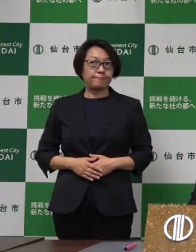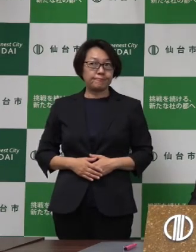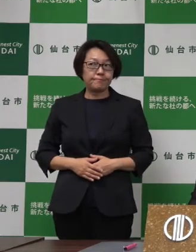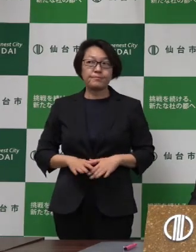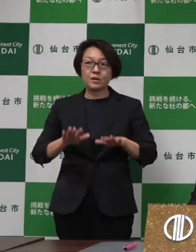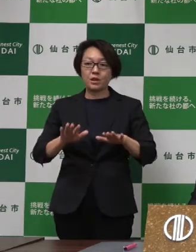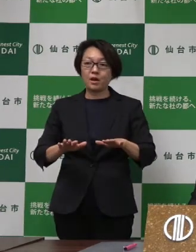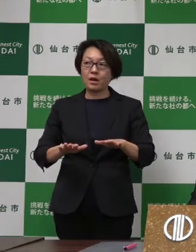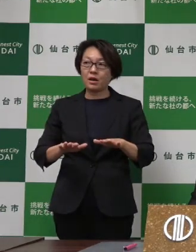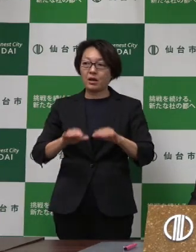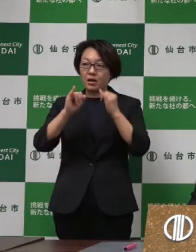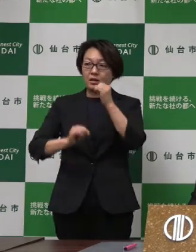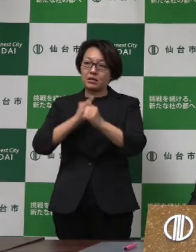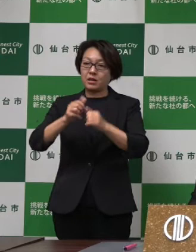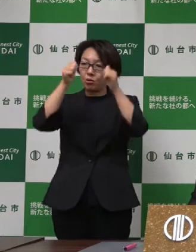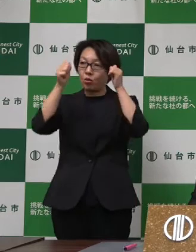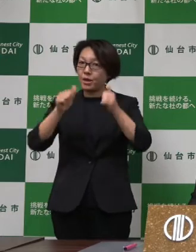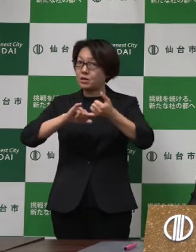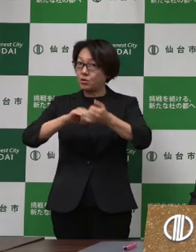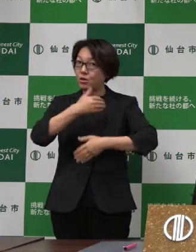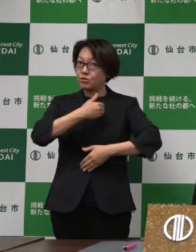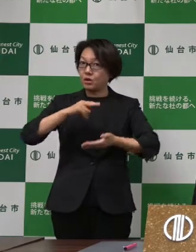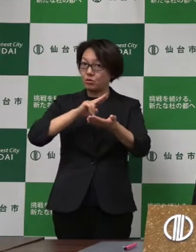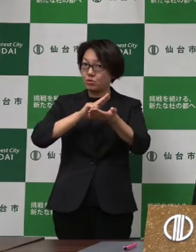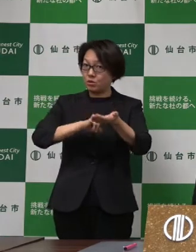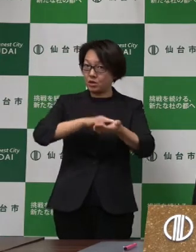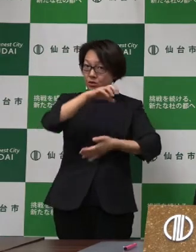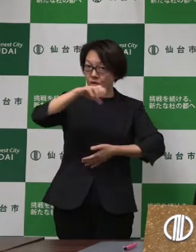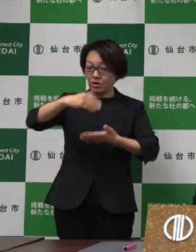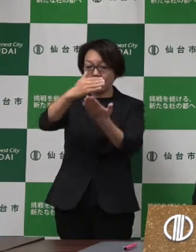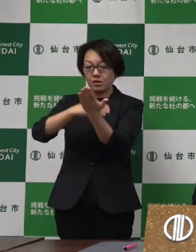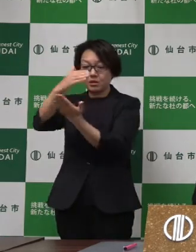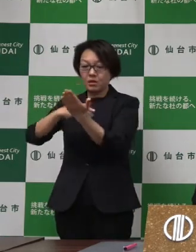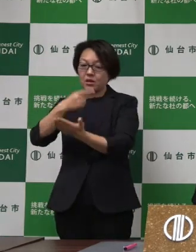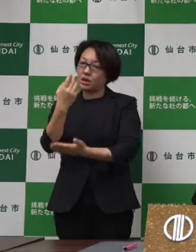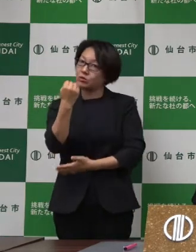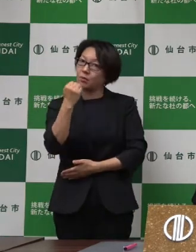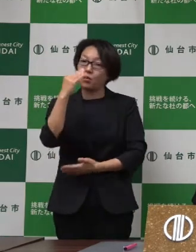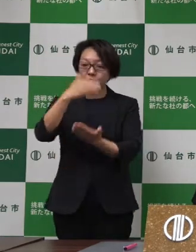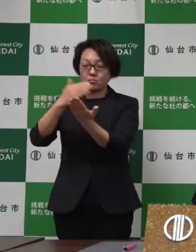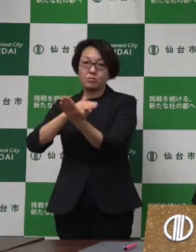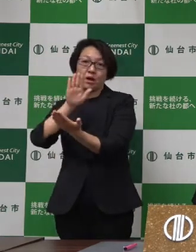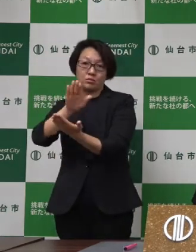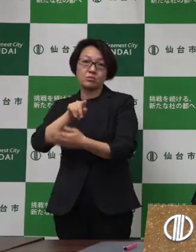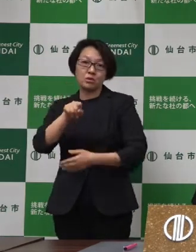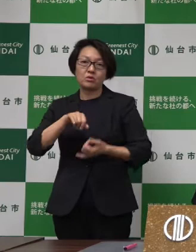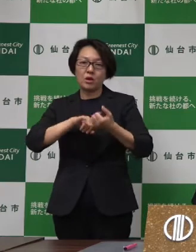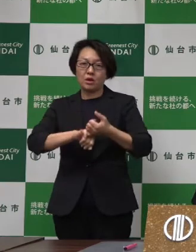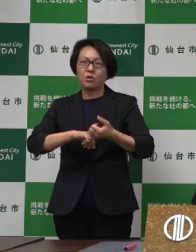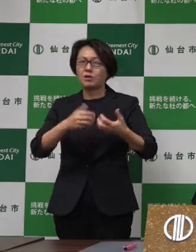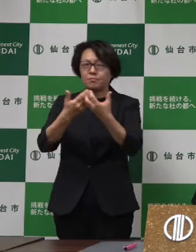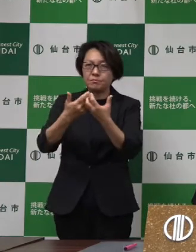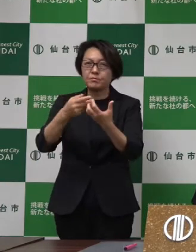今ホームページ上で今予約ができる医療機関というのが出ます。100いくつだと思います。これ予約枠がいっぱいになってたところは